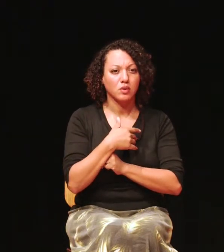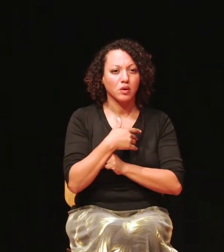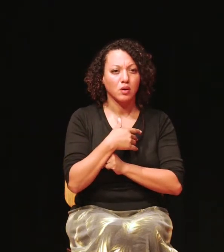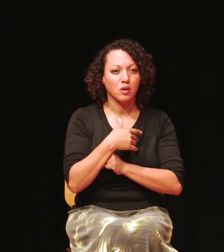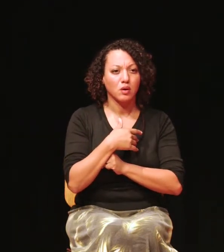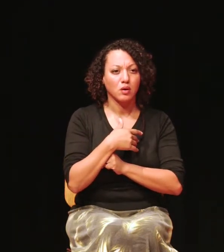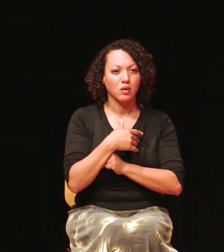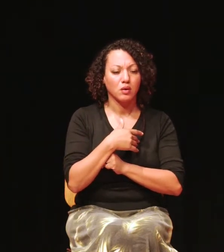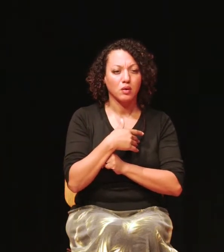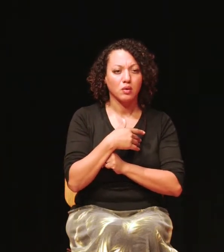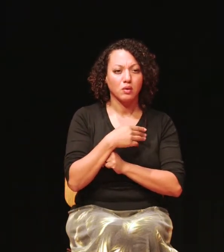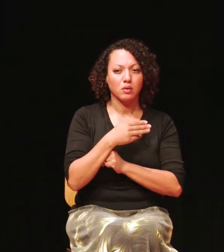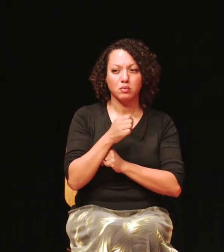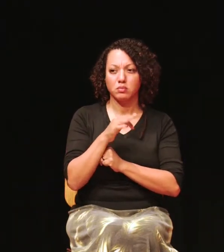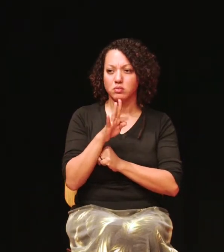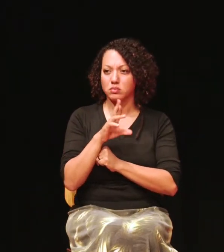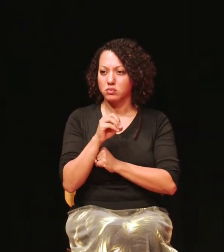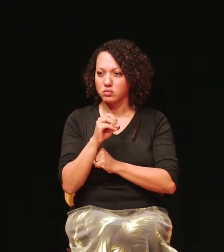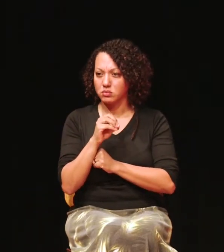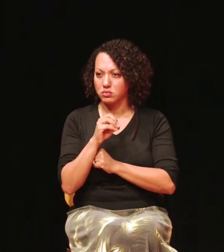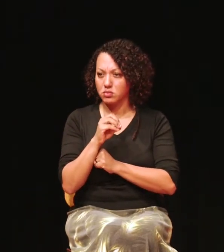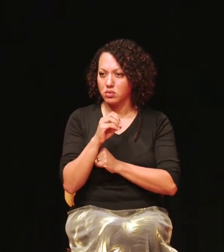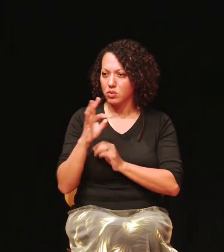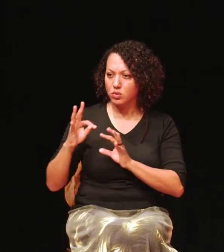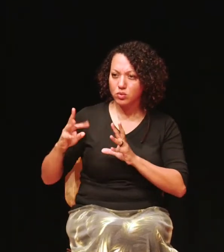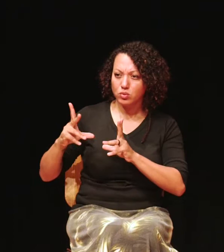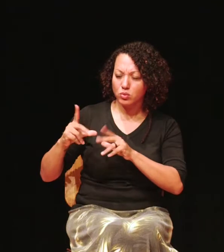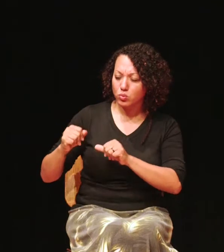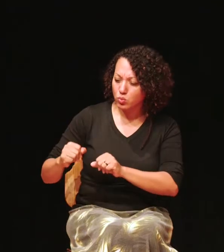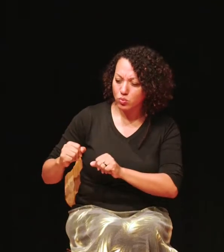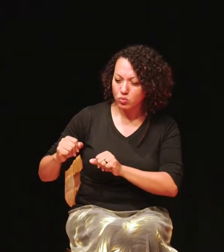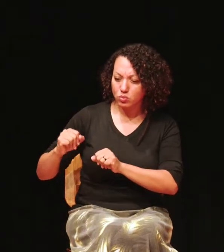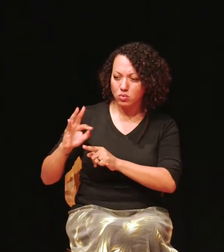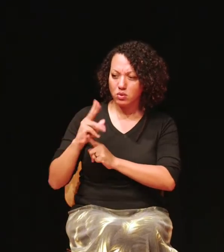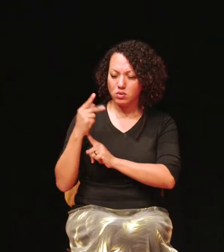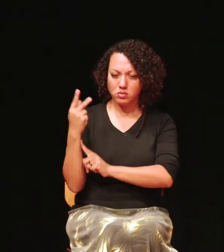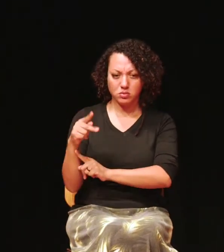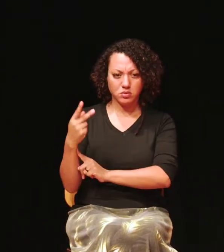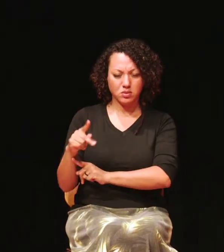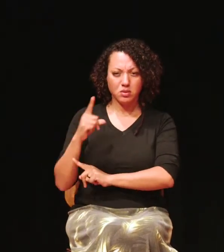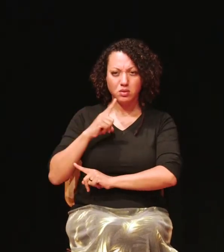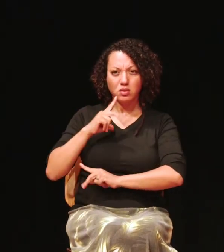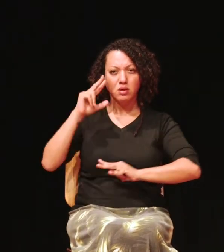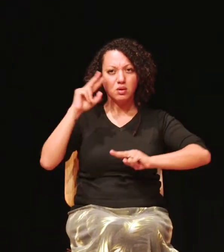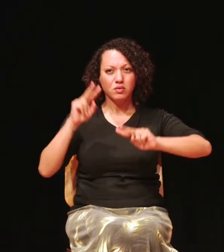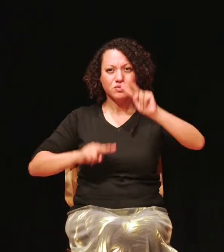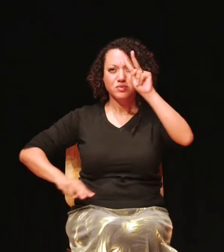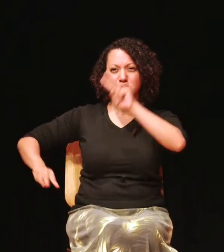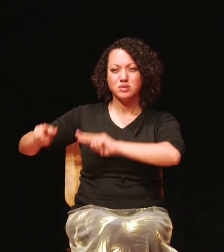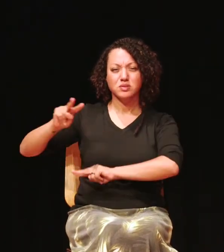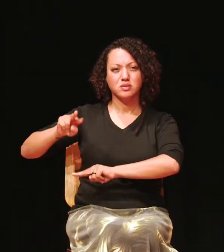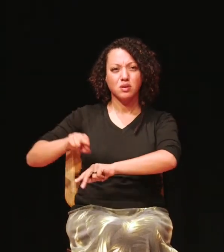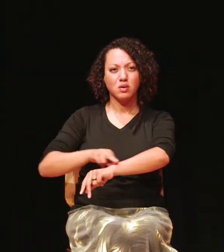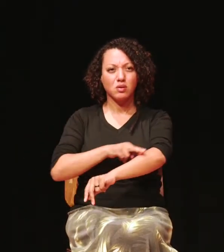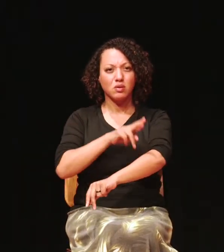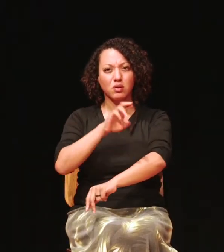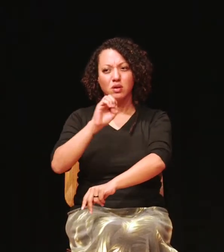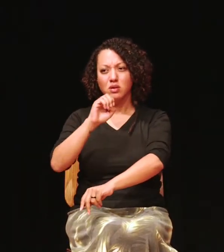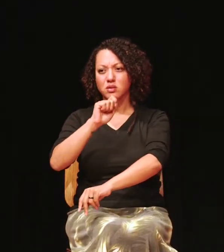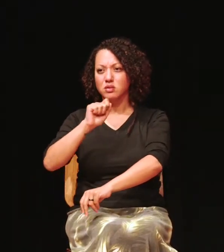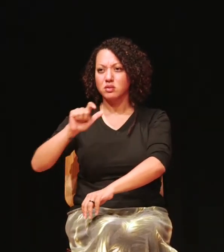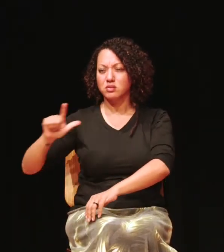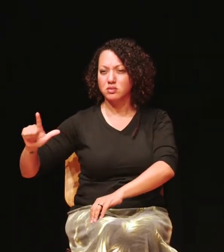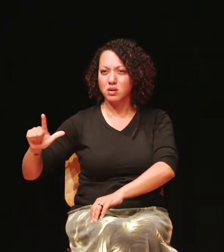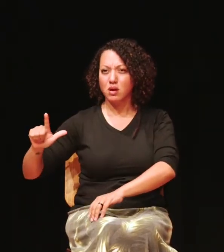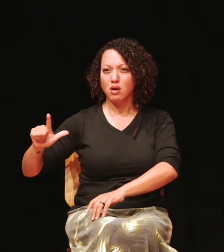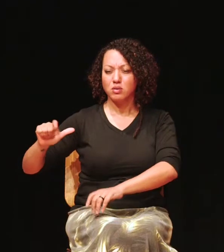do Brodo, Modesto Brocos, que é toda fundamentada sobre uma visão racial, não é, do embranquecimento